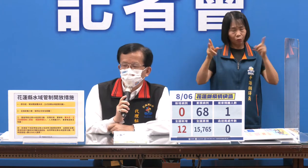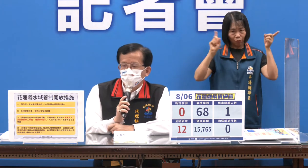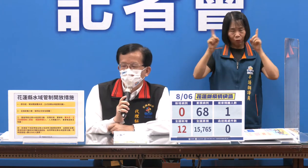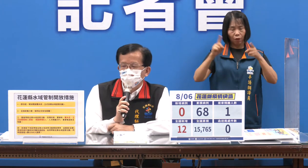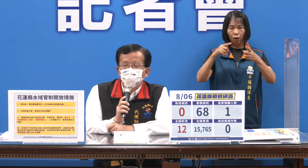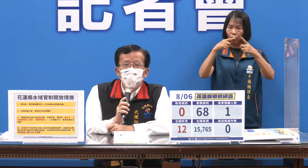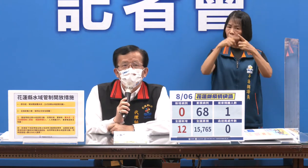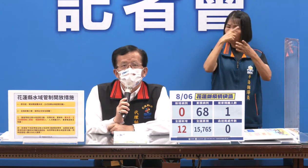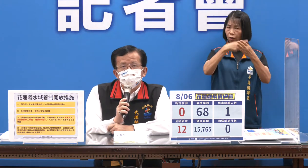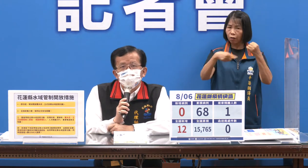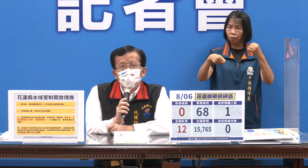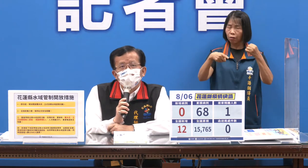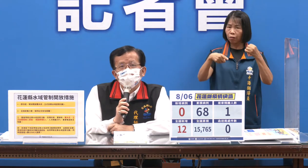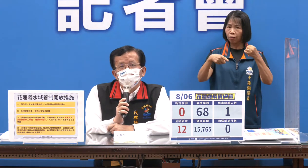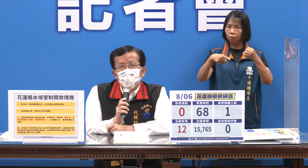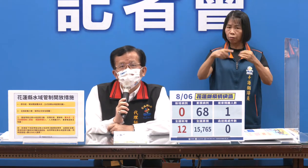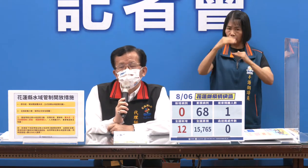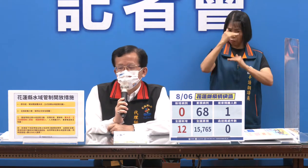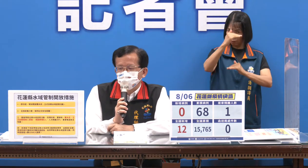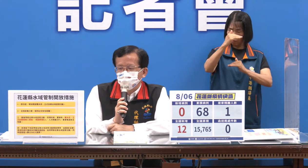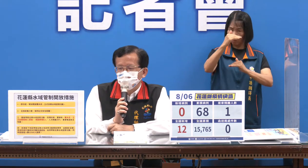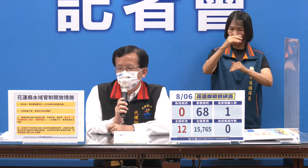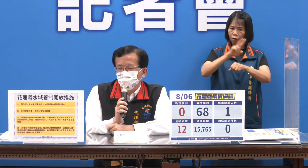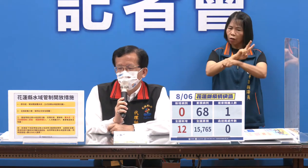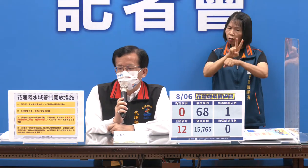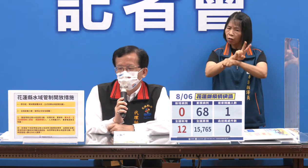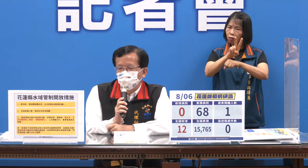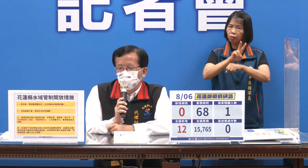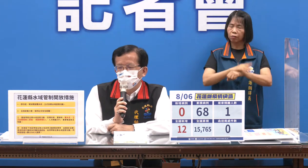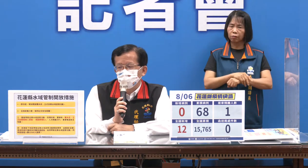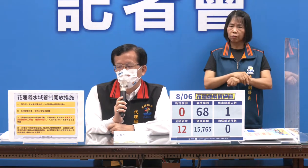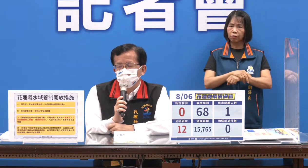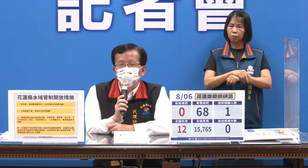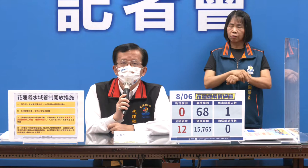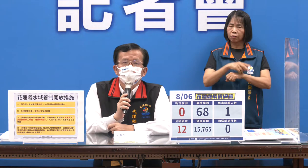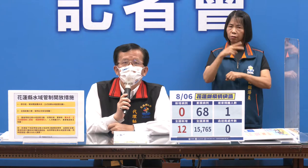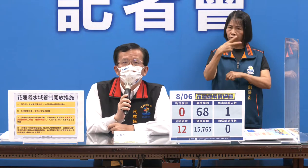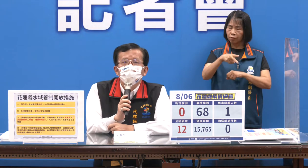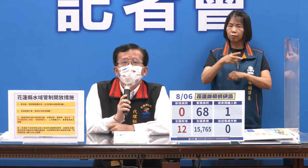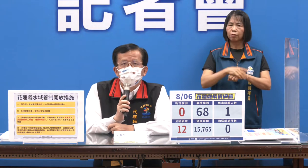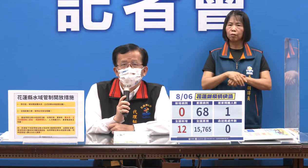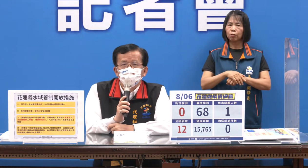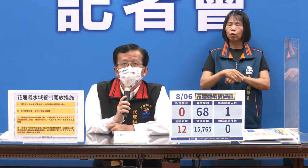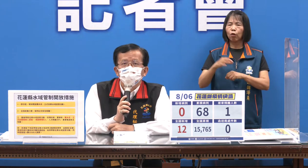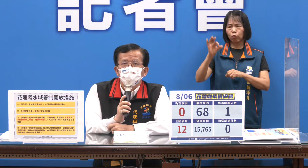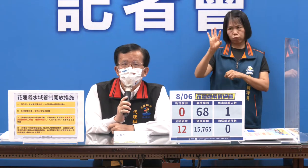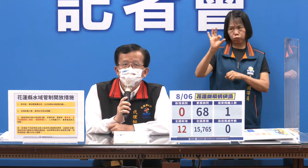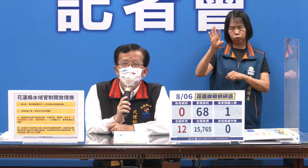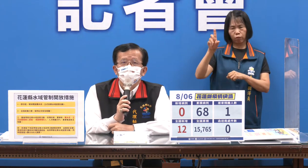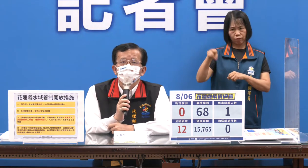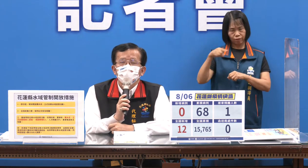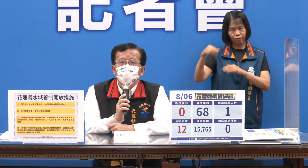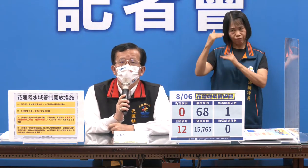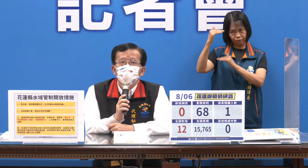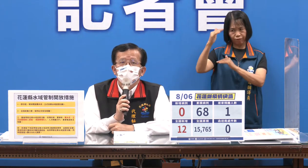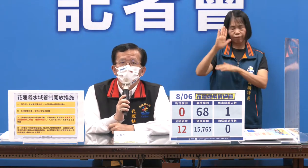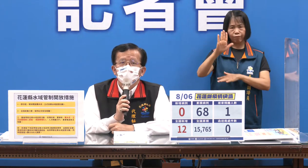数在一个时段2小时容留的人数是以500人为